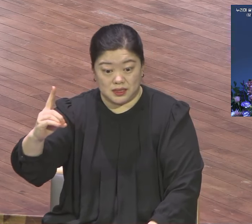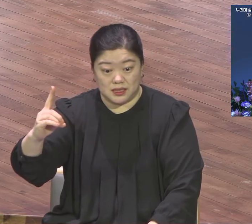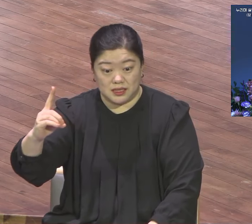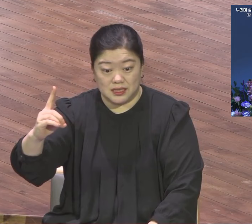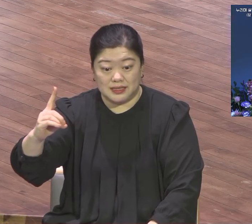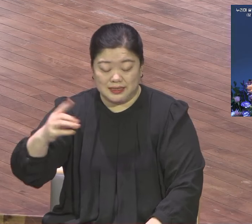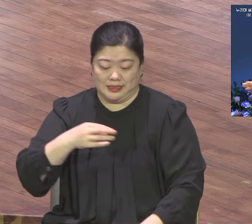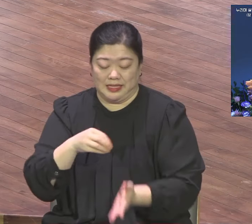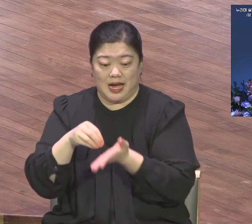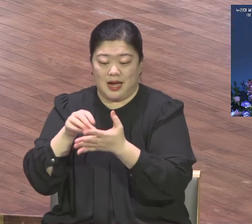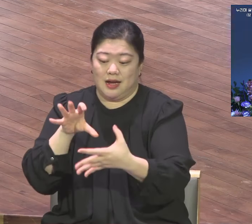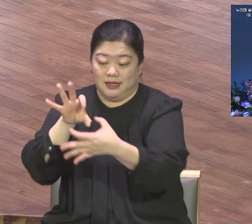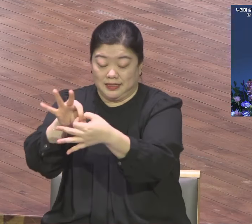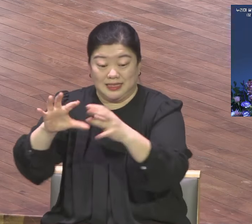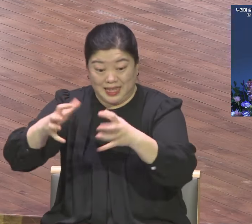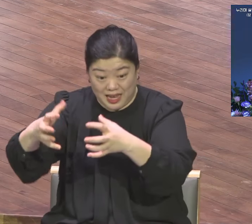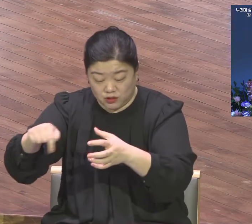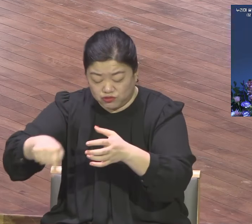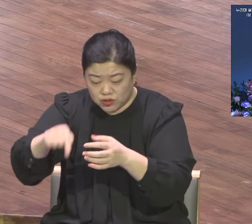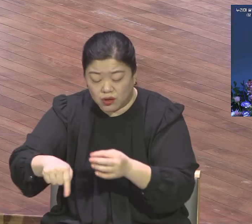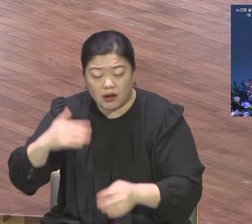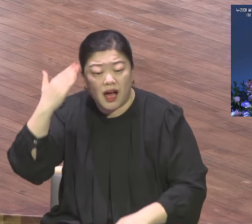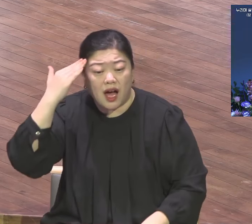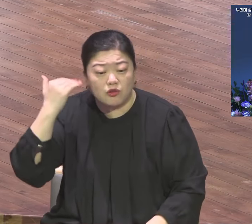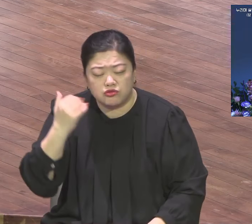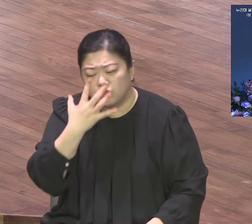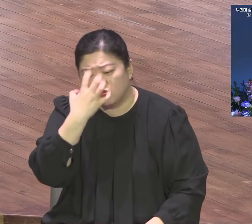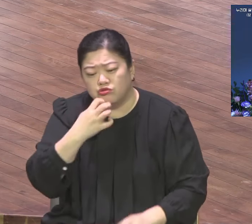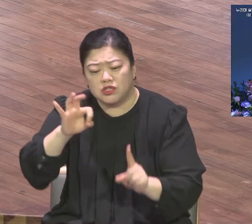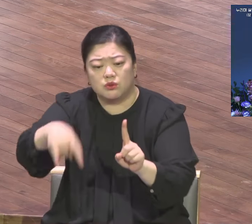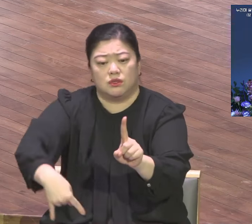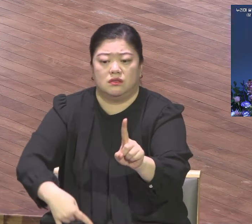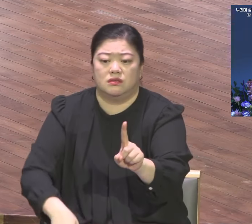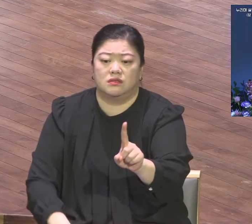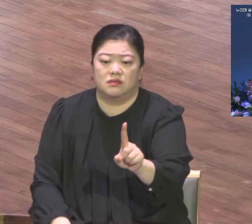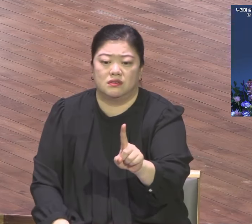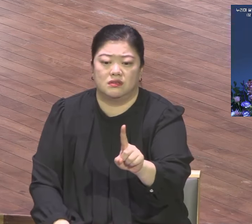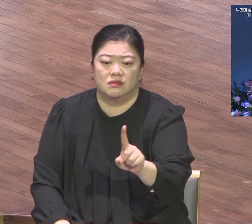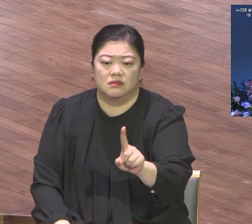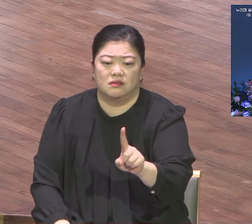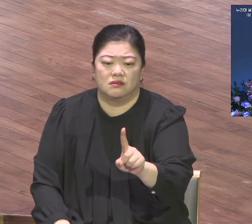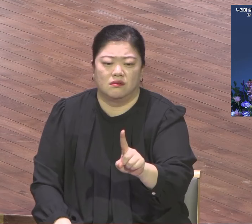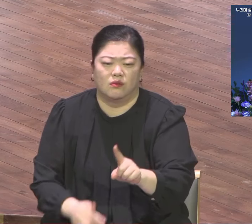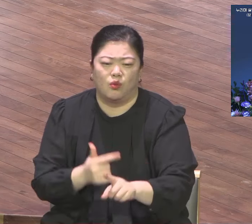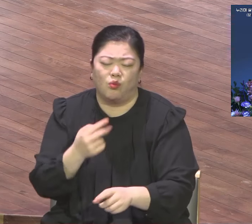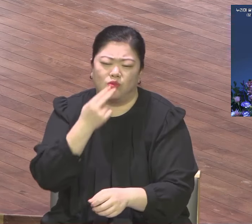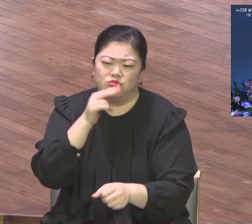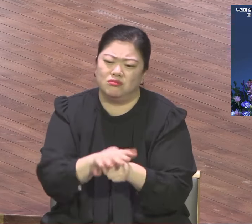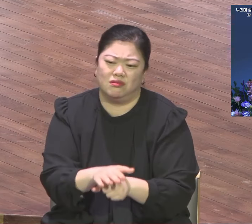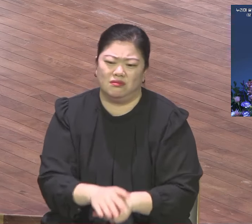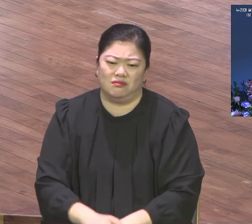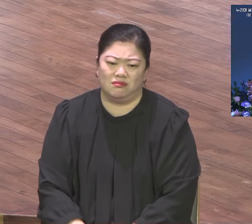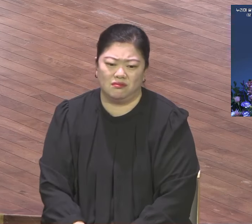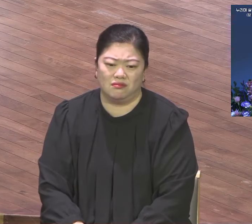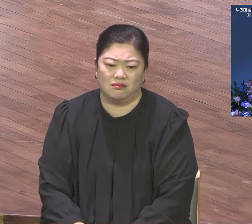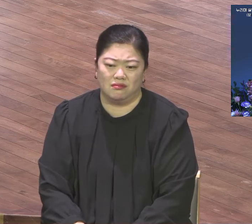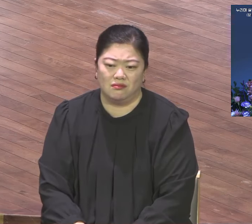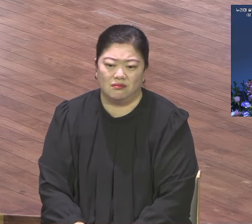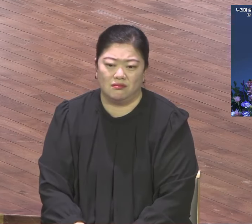꼴찌. 우리나라보다 못 사는 200불, 300불이면 사는 저 필리핀, 태국 저